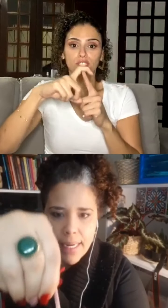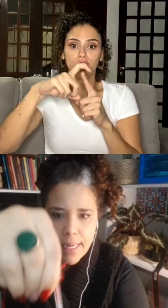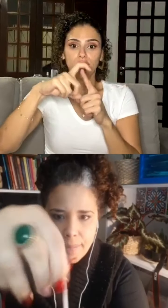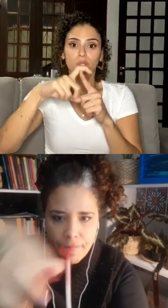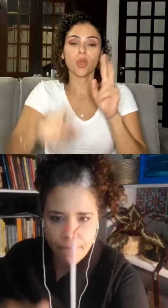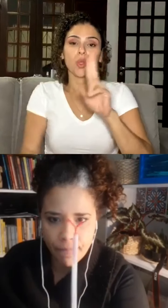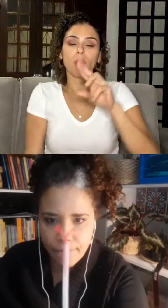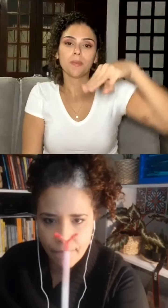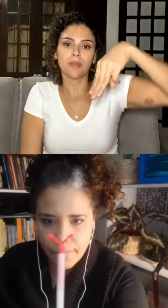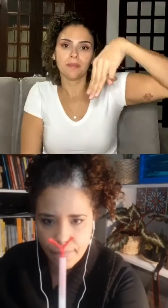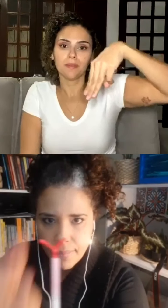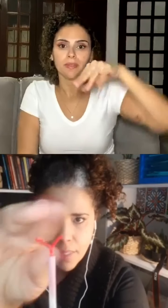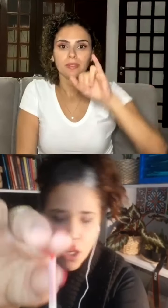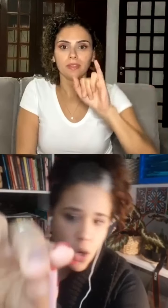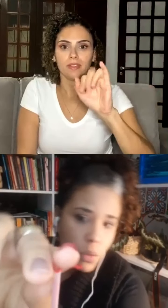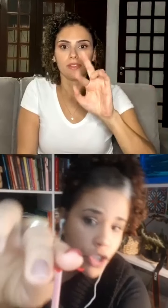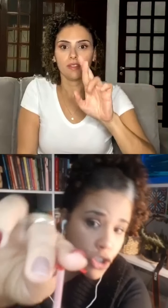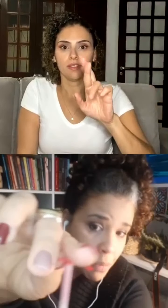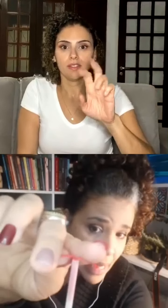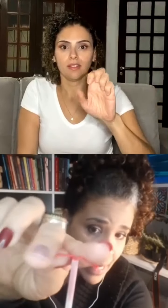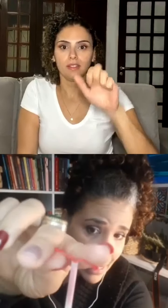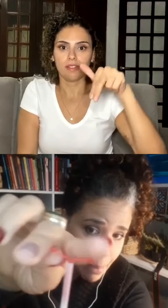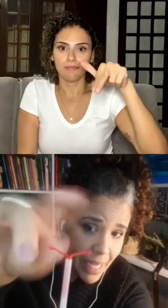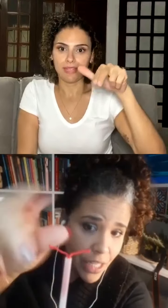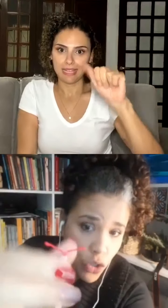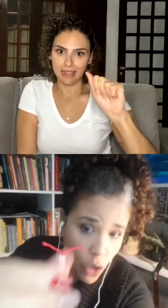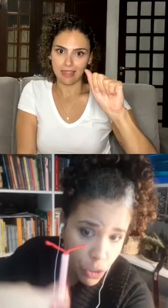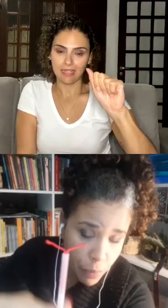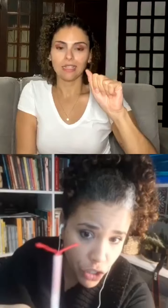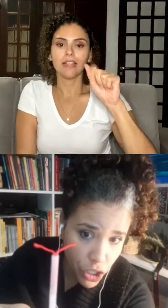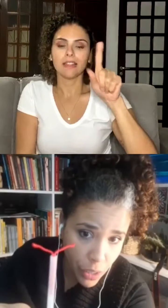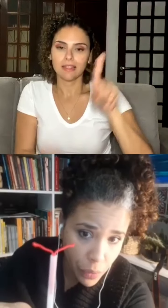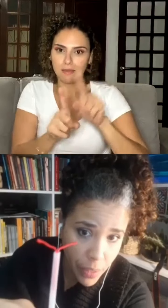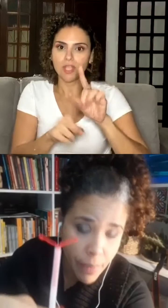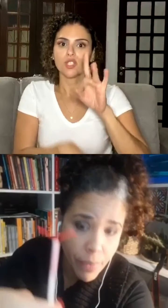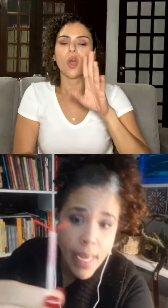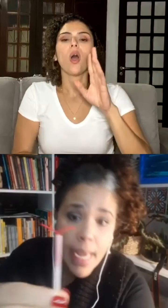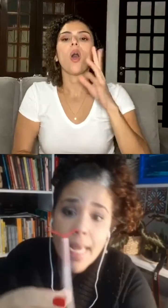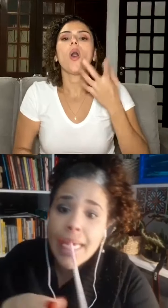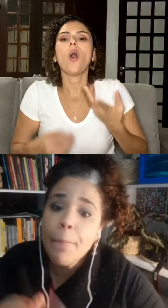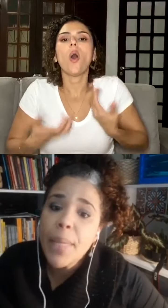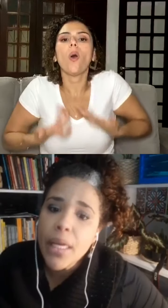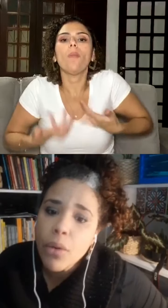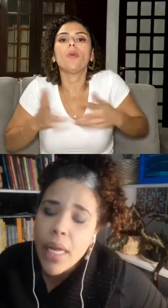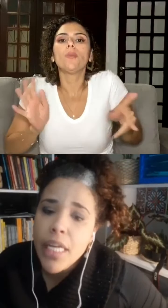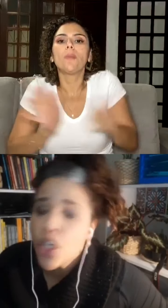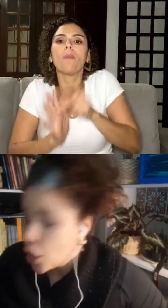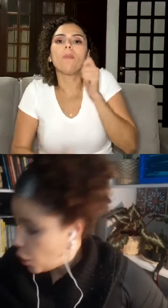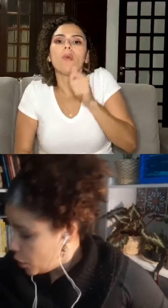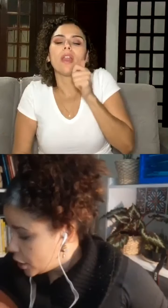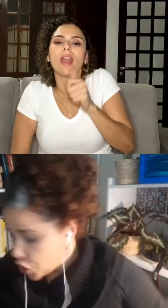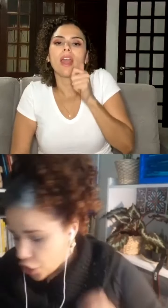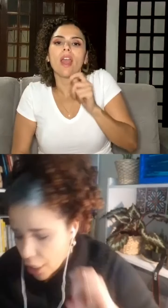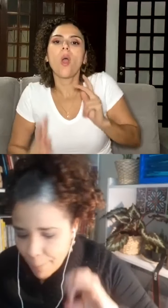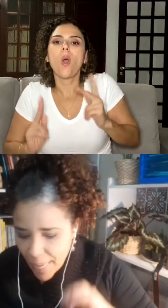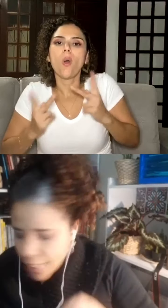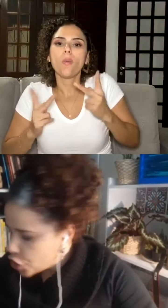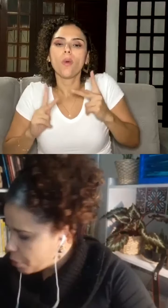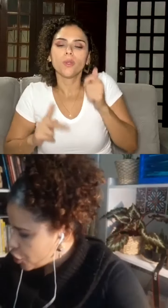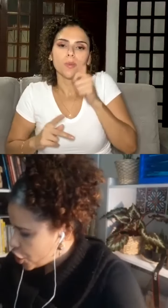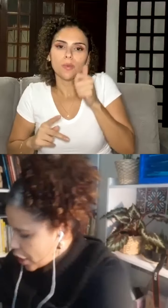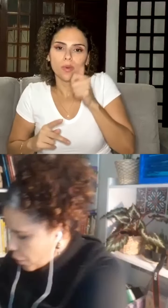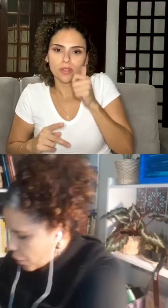Dilmirena. O Dilmirena também é só de progesterona. E a pílula apenas